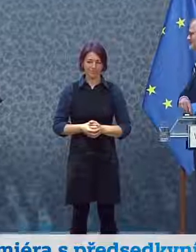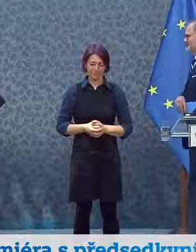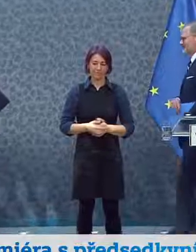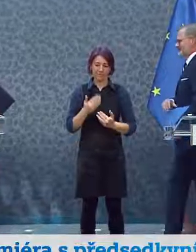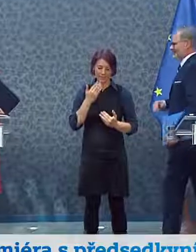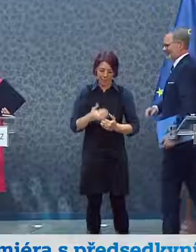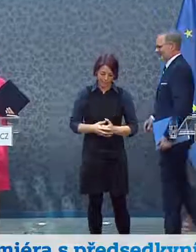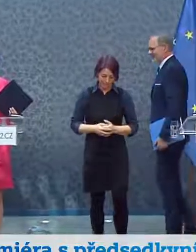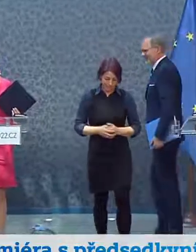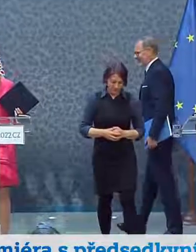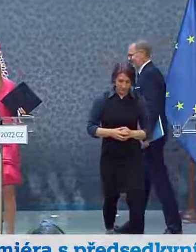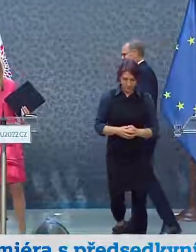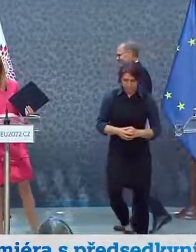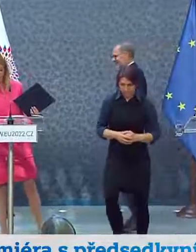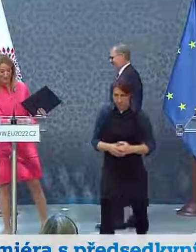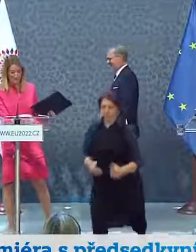much.